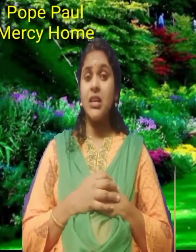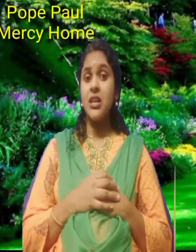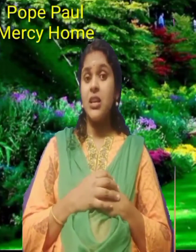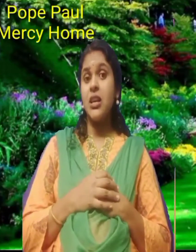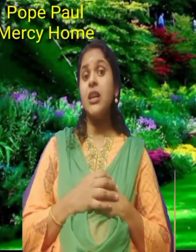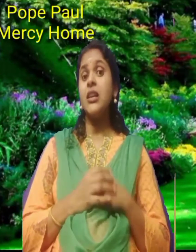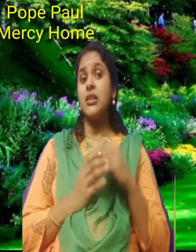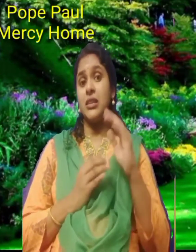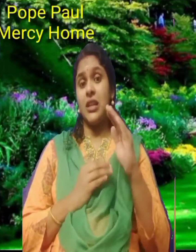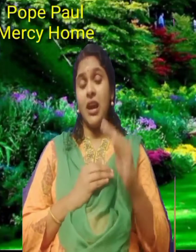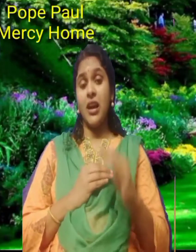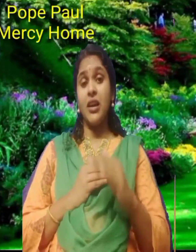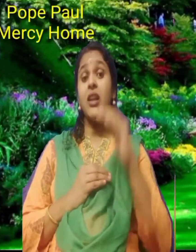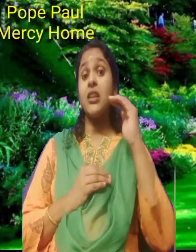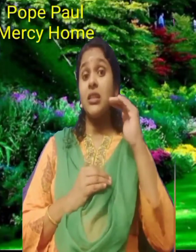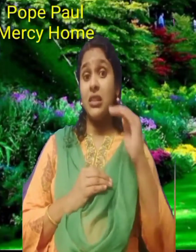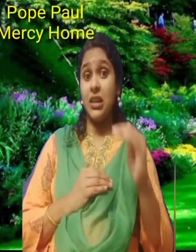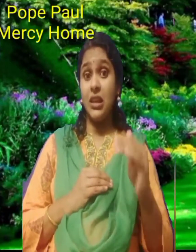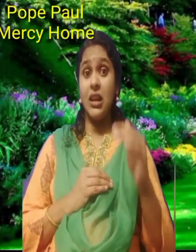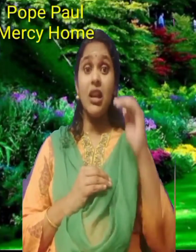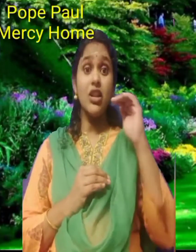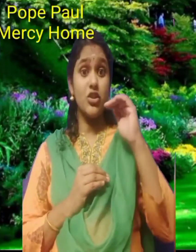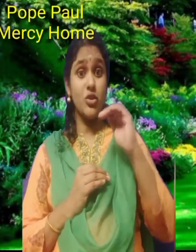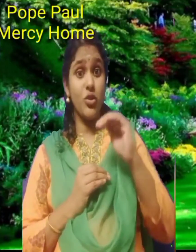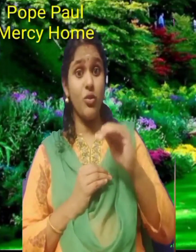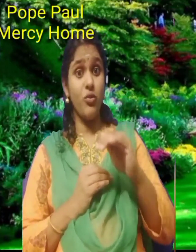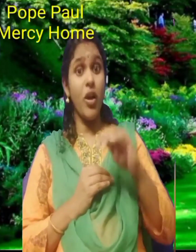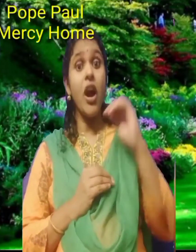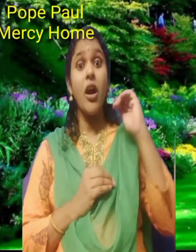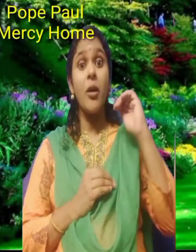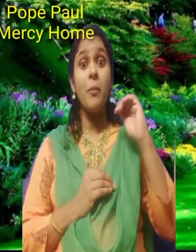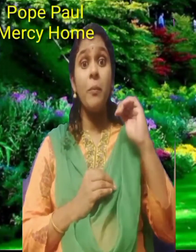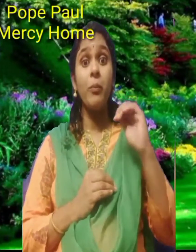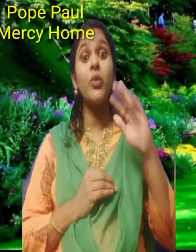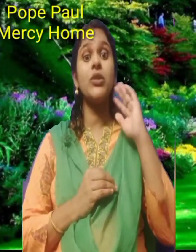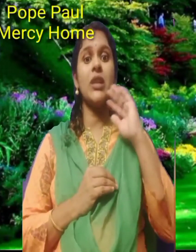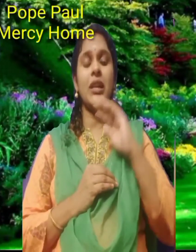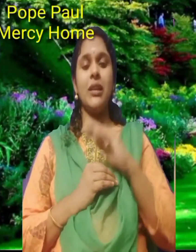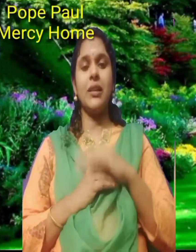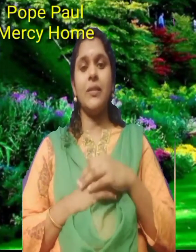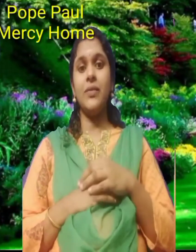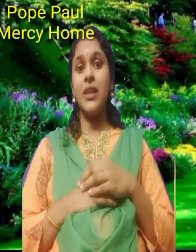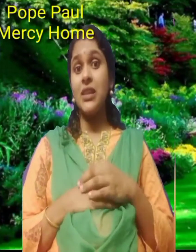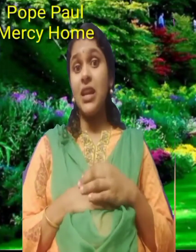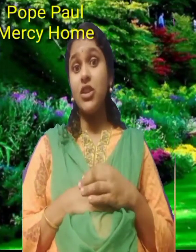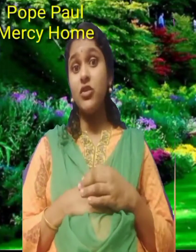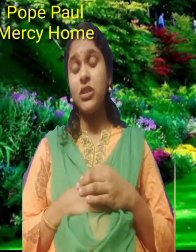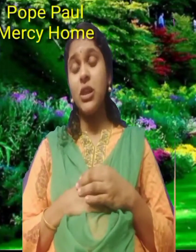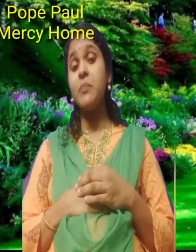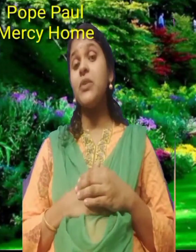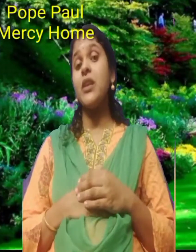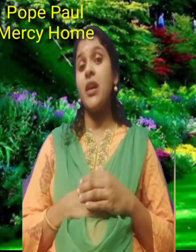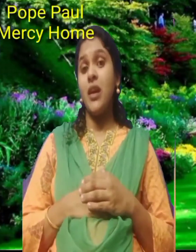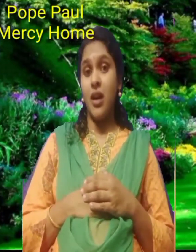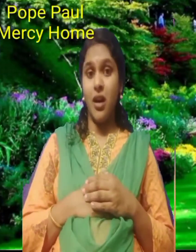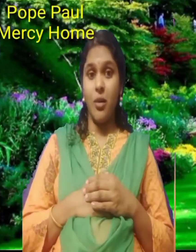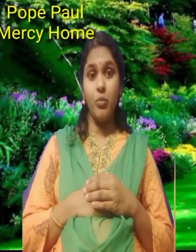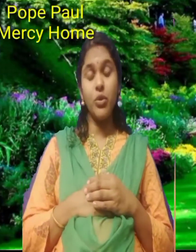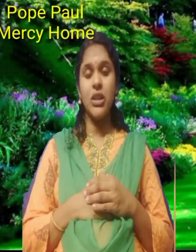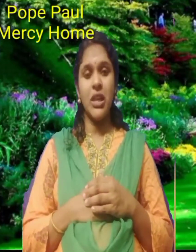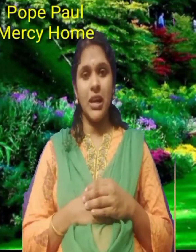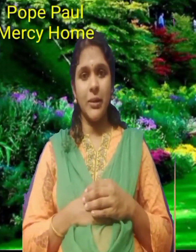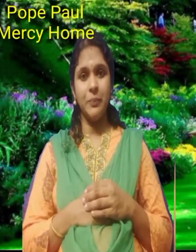ഇന്ന് ഞായർ തിങ്കൾ ചൊവ്വ ബുധൻ. എന്താണ് ദിവസം?